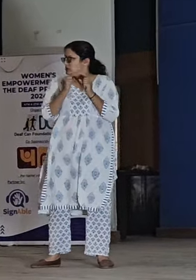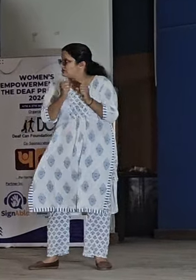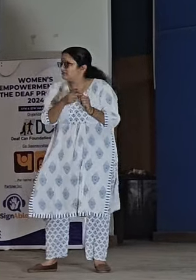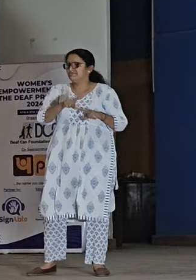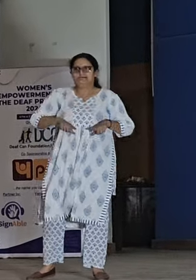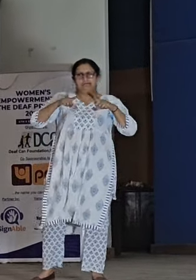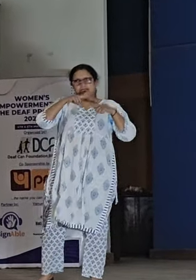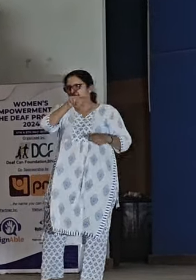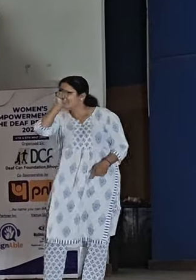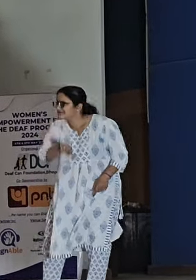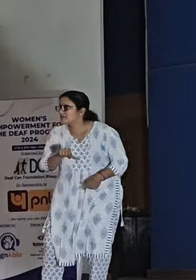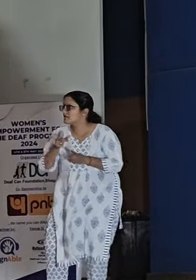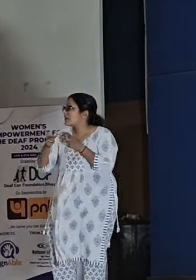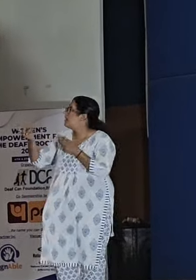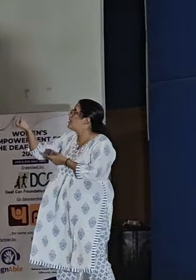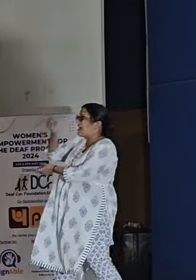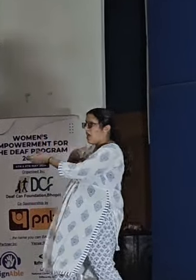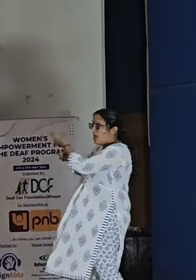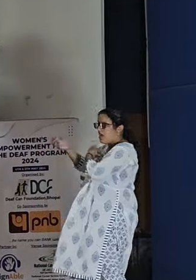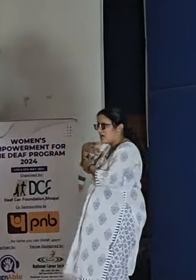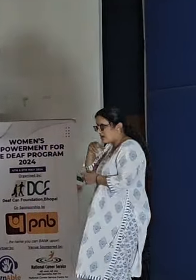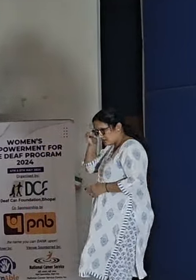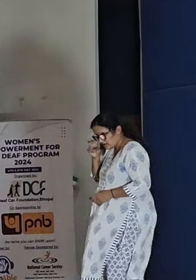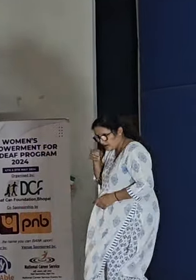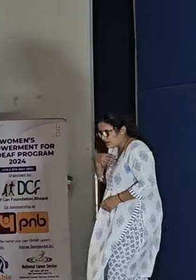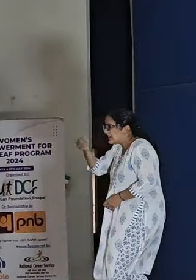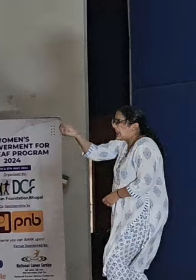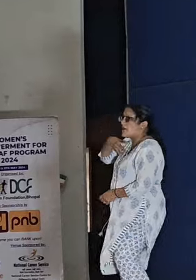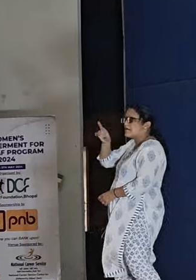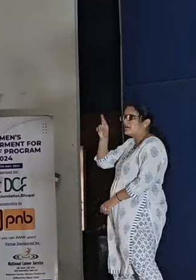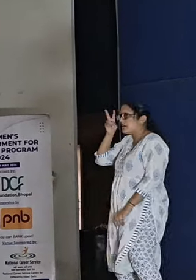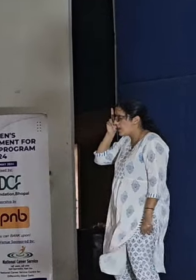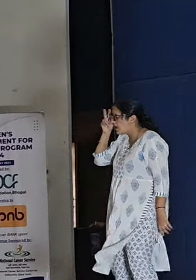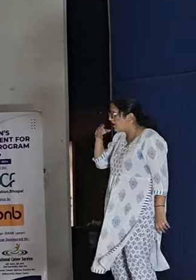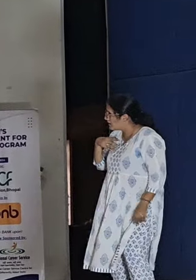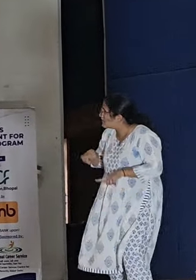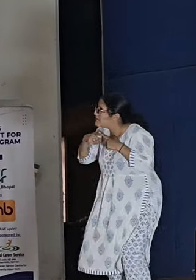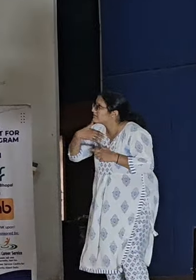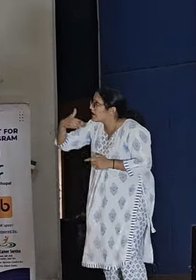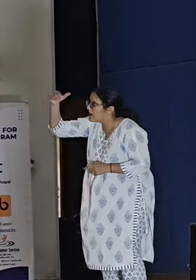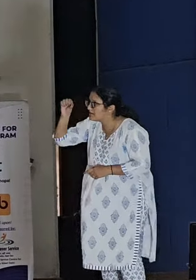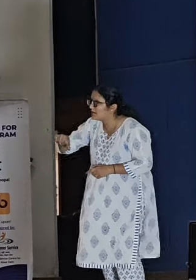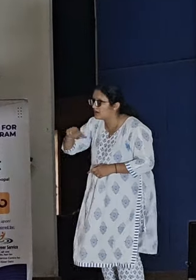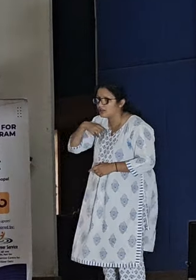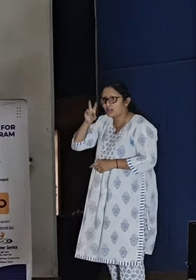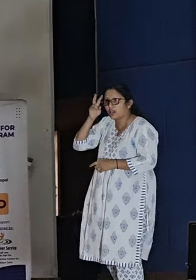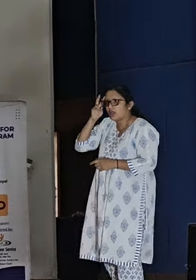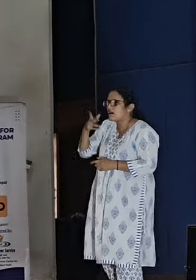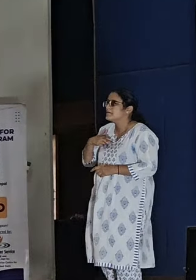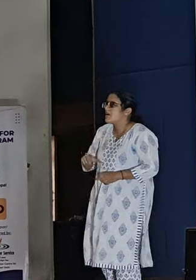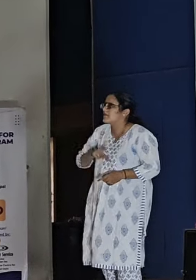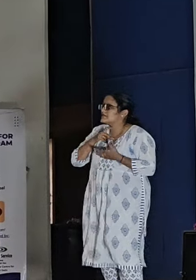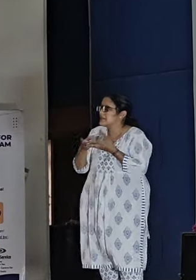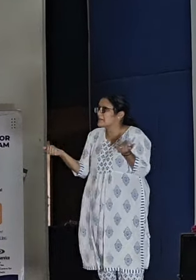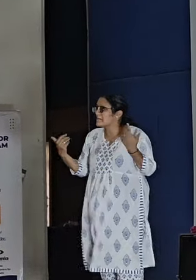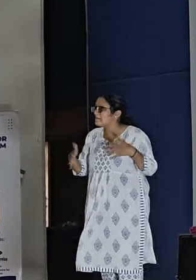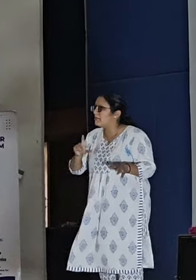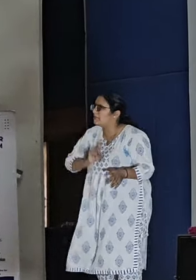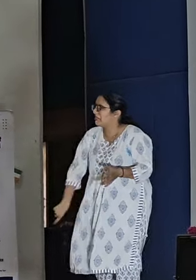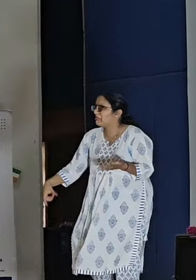सारे नेगेटिव थॉट्स और नेगेटिव चीजें बोलते हैं सामने वाले को। तो अशर जो जिस इंसान को अशर होता है वो बहुत सारा डाउटफुल